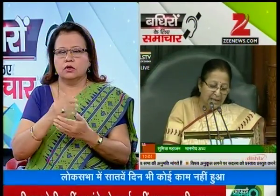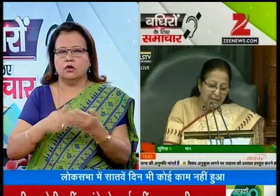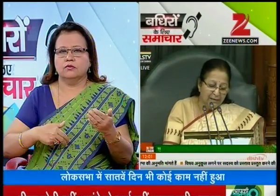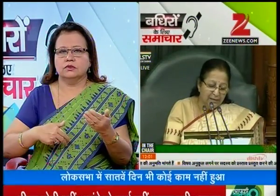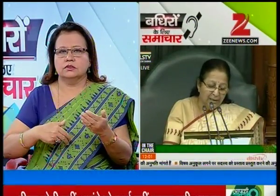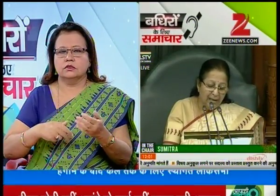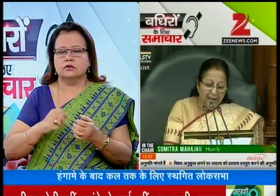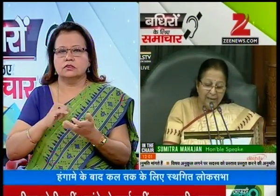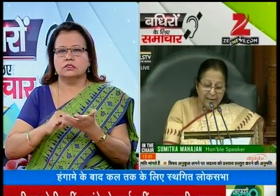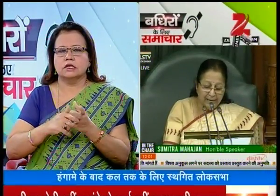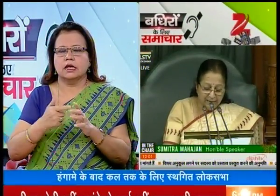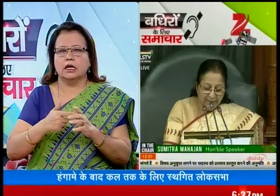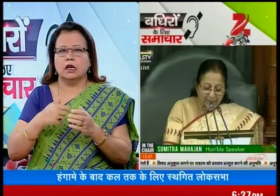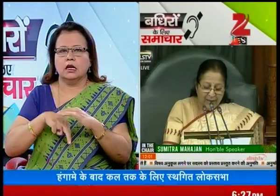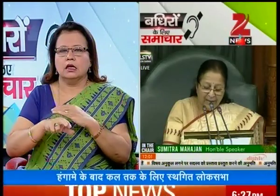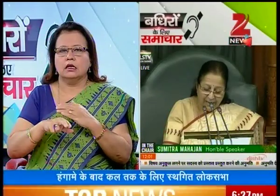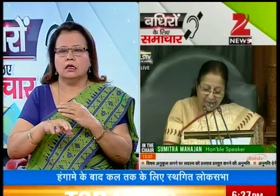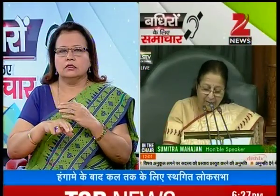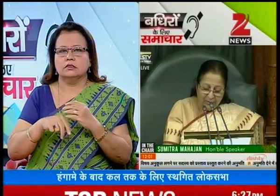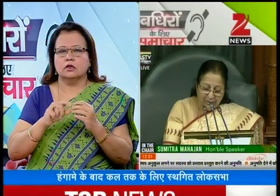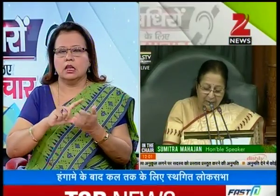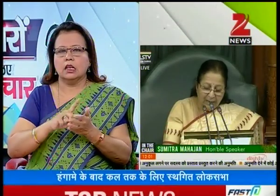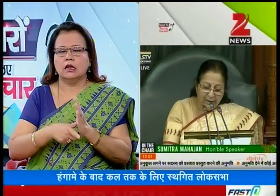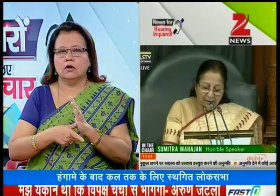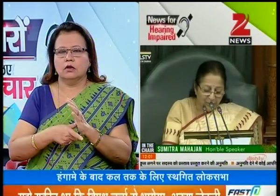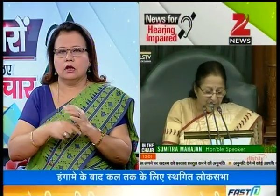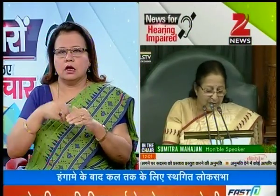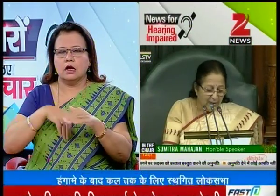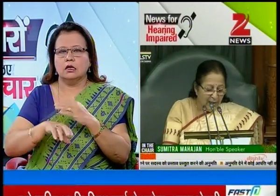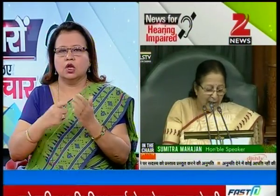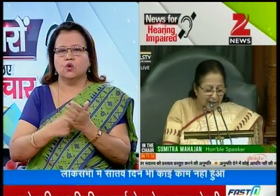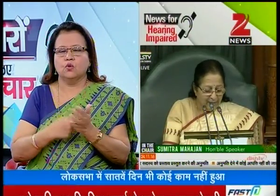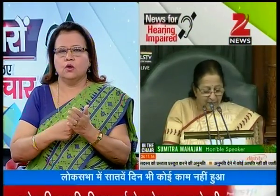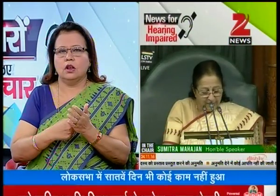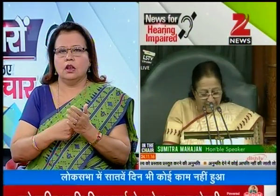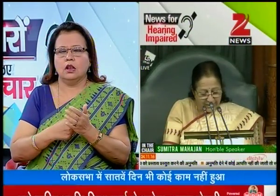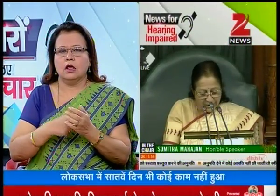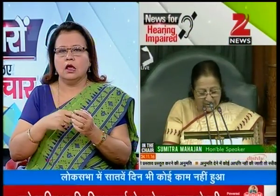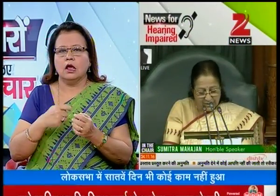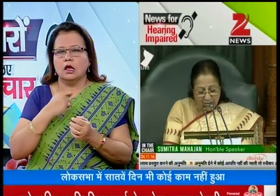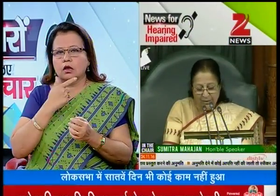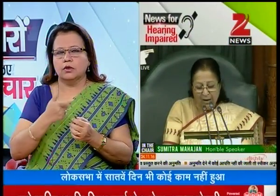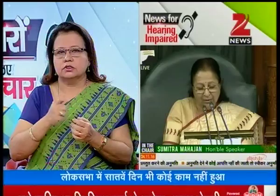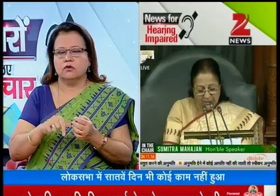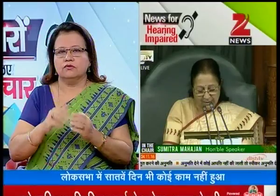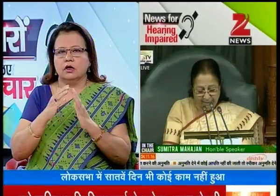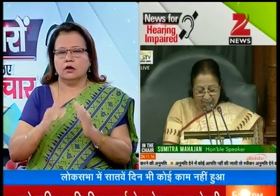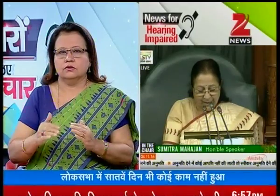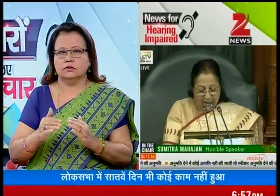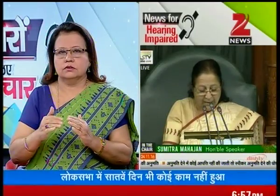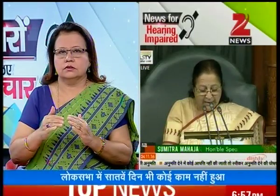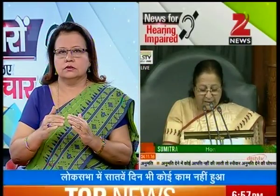ऑफ स्टैंडर्ड एंड एटिकेट लेड डाउन अंडर रूल्स एंड कन्वेंशन ऑफ द